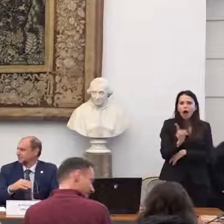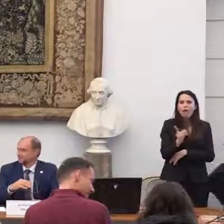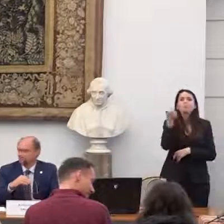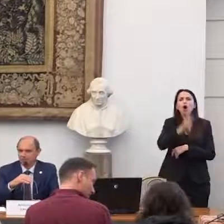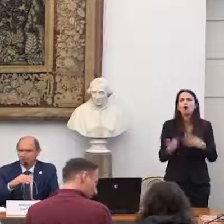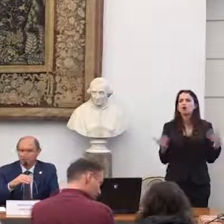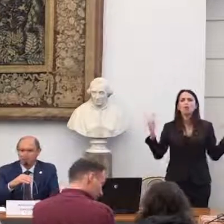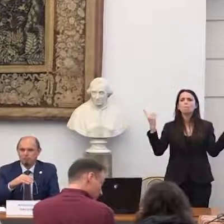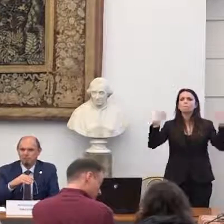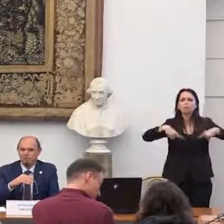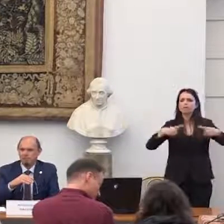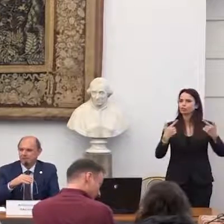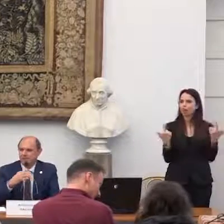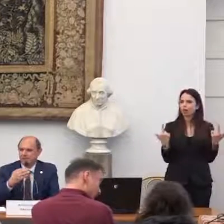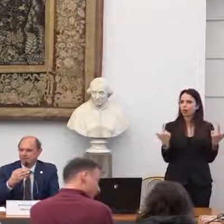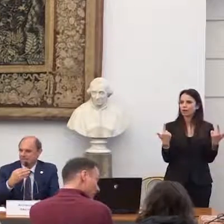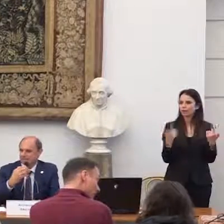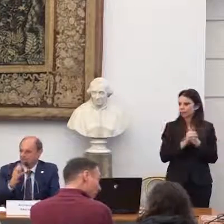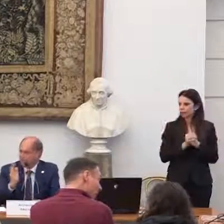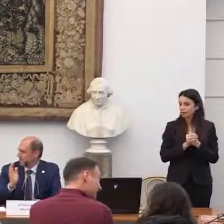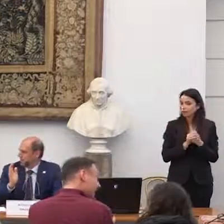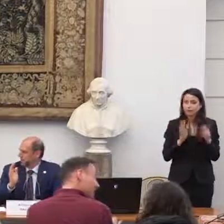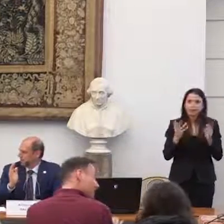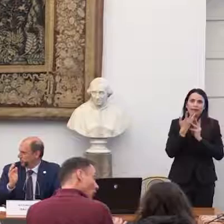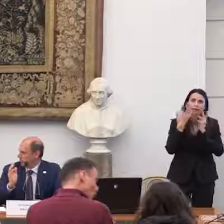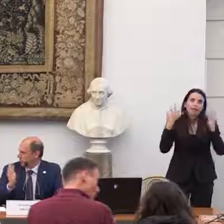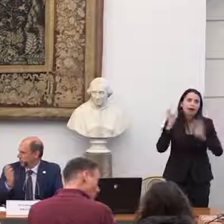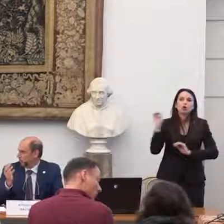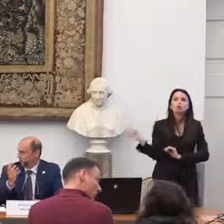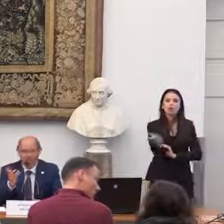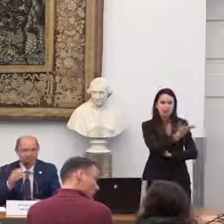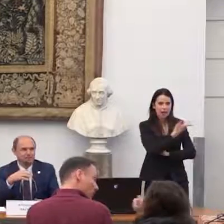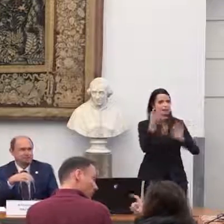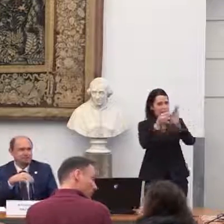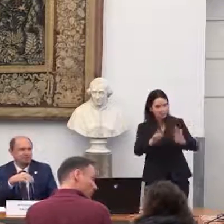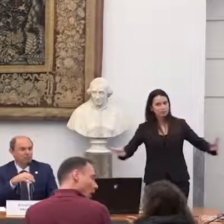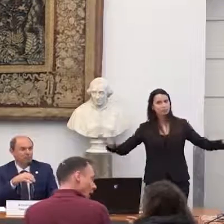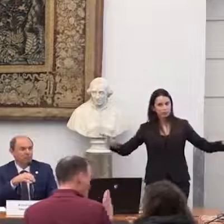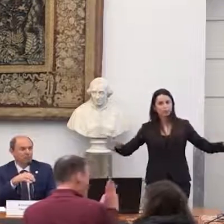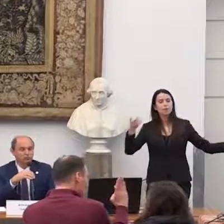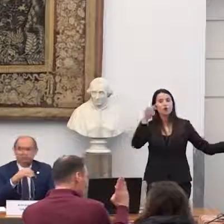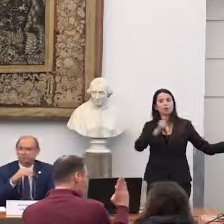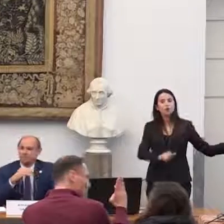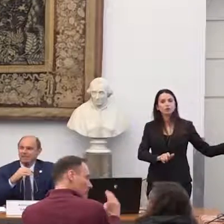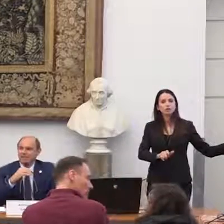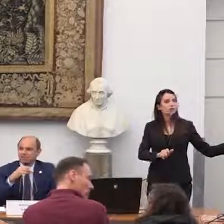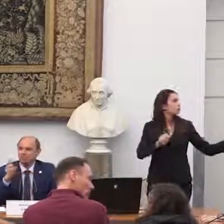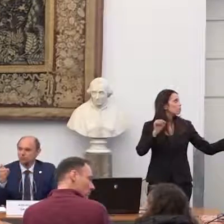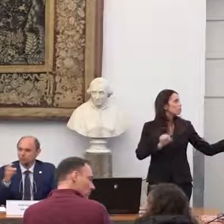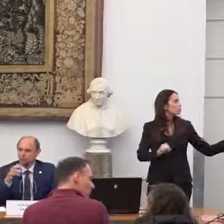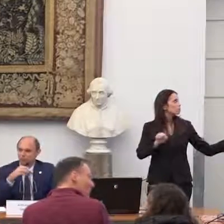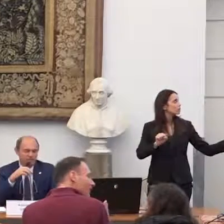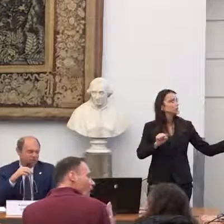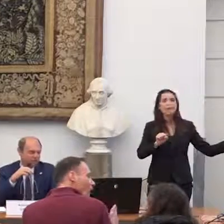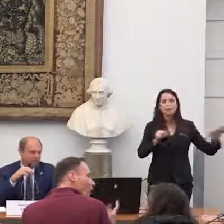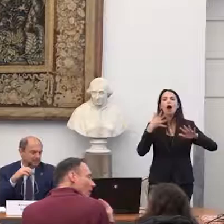due cose. Grazie. Ovviamente le slide rimangono a disposizione proprio perché sarà più opportuno poi magari